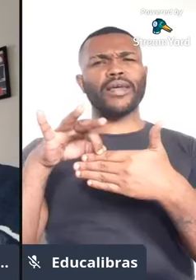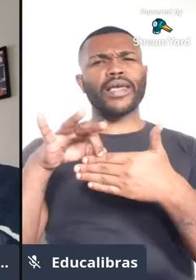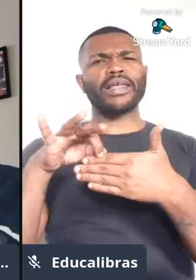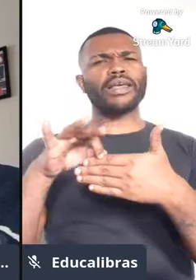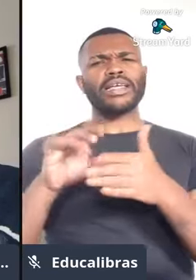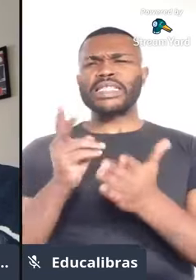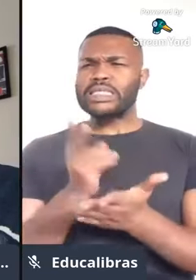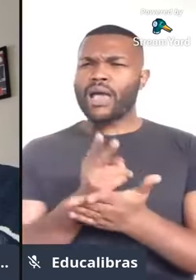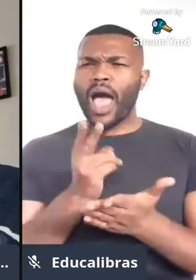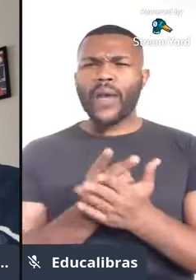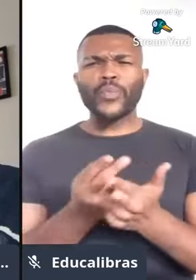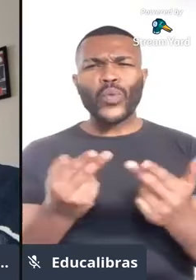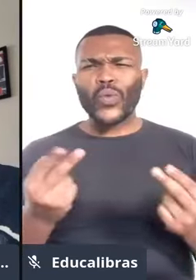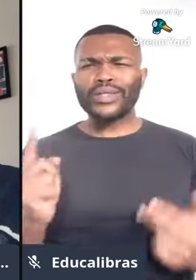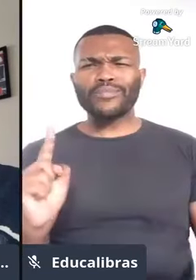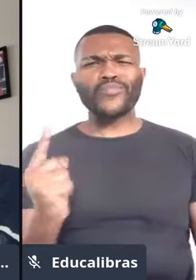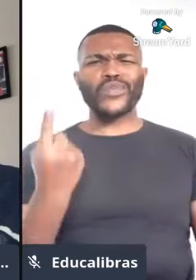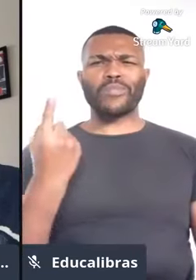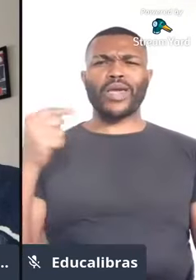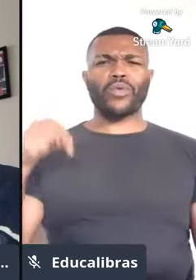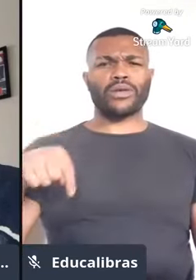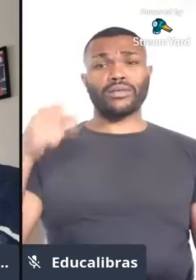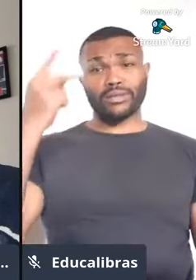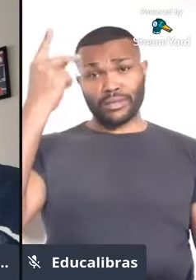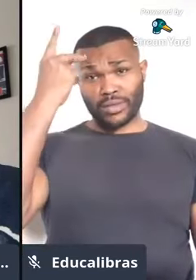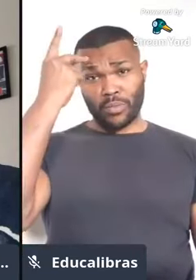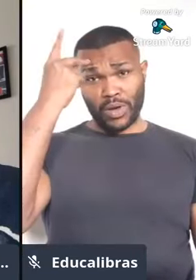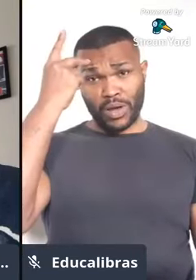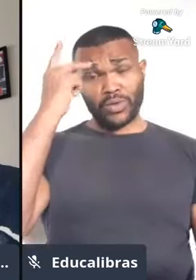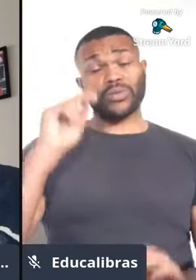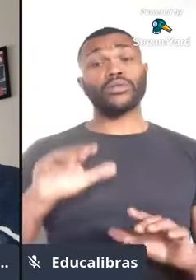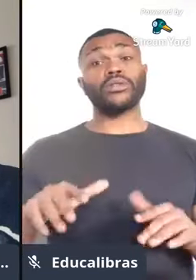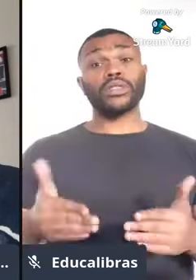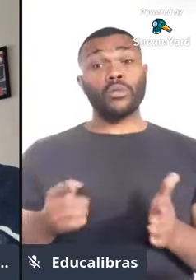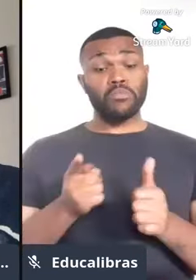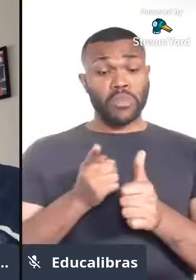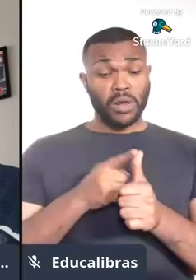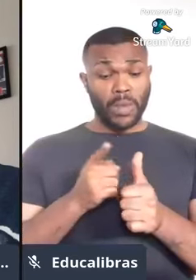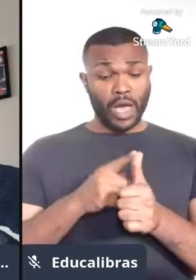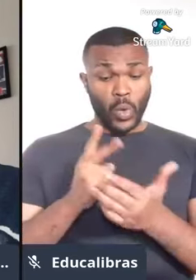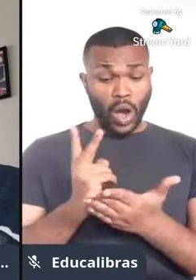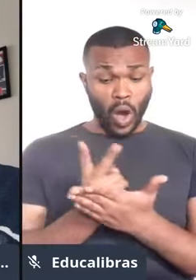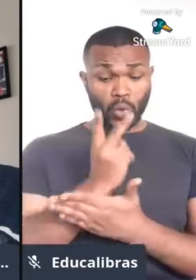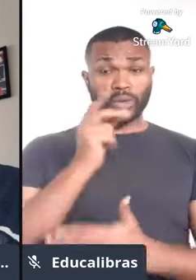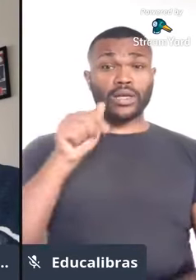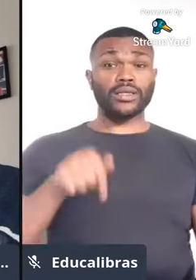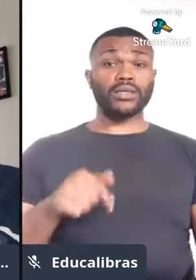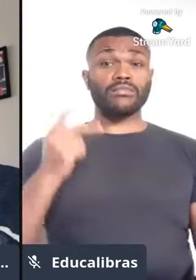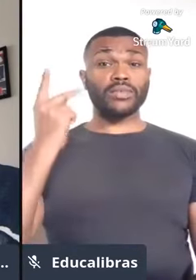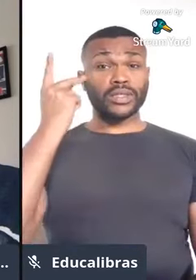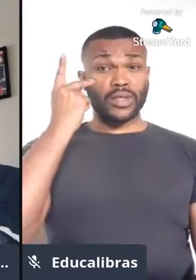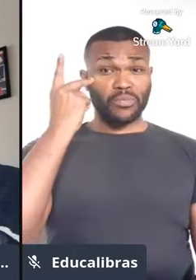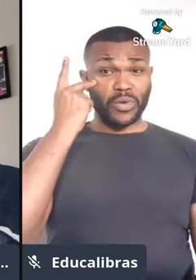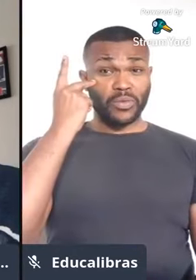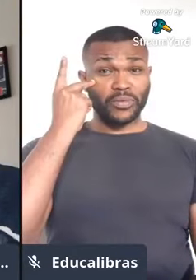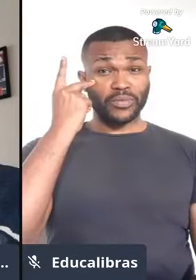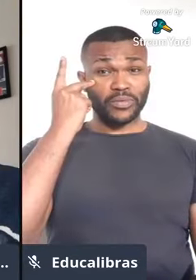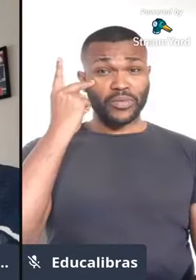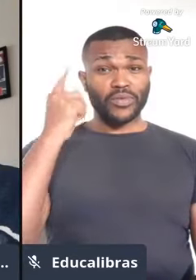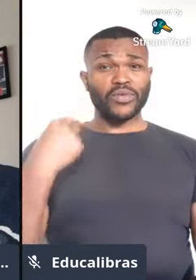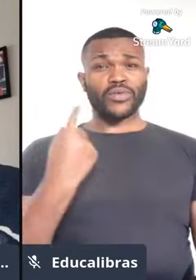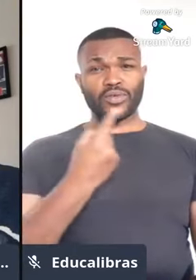no Brasil. Então, as coisas, de fato, acontecem primeiro em São Paulo. A gente está vendo aqui, na nossa